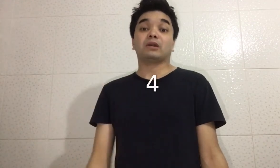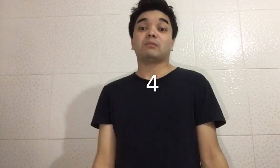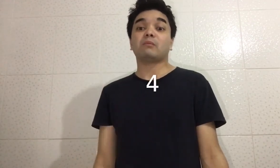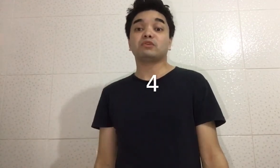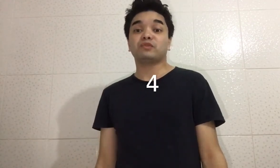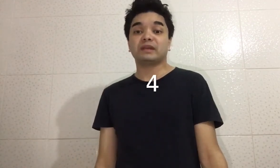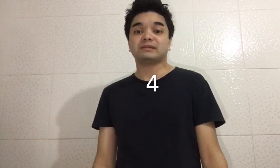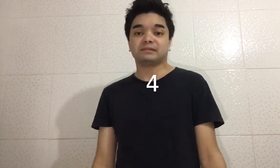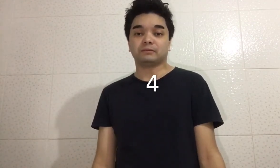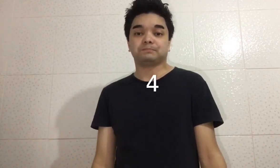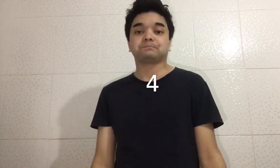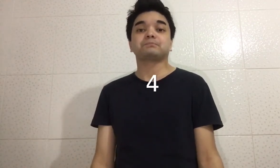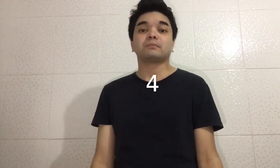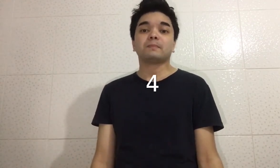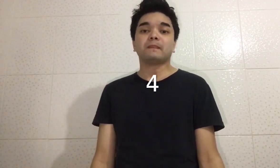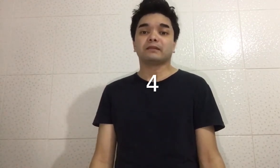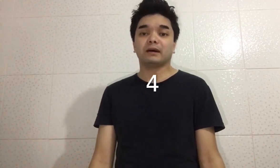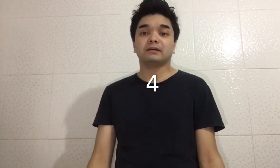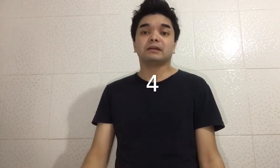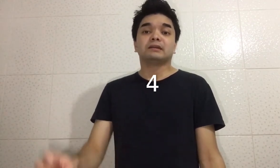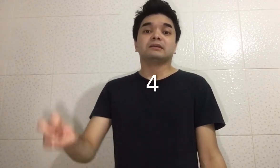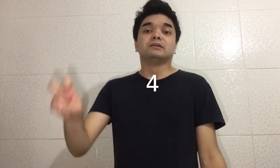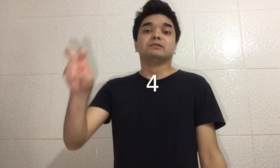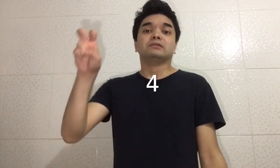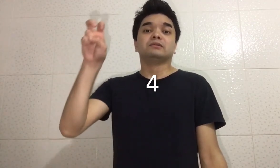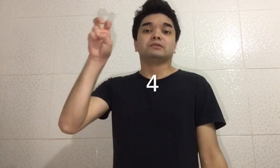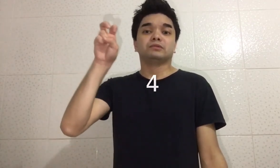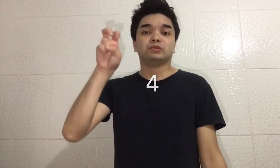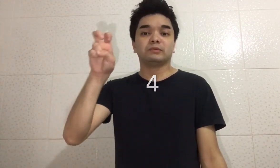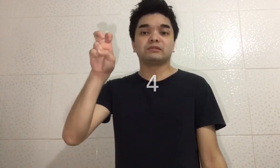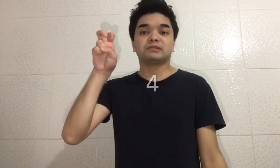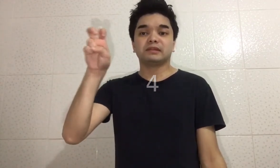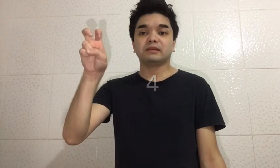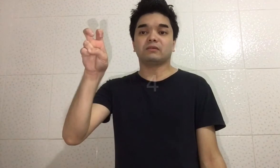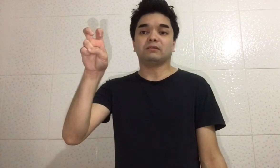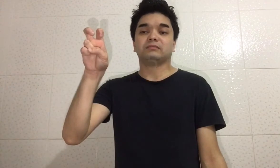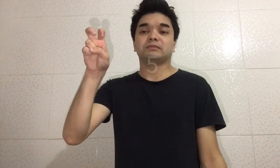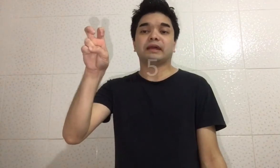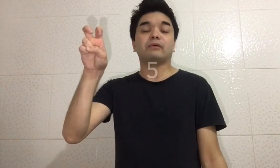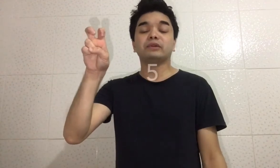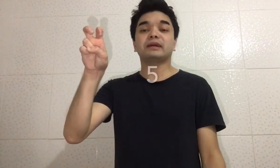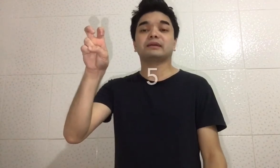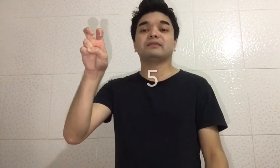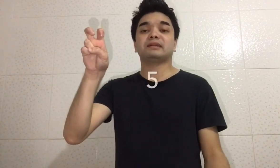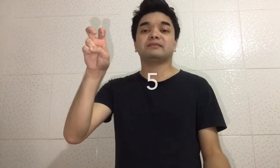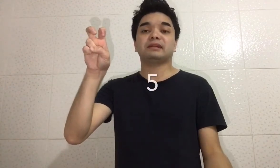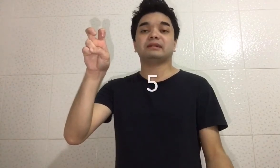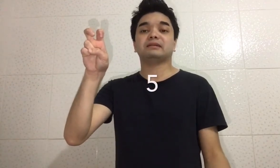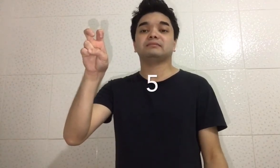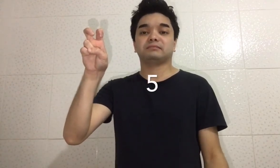agora é uma modificação, tá? Número 5, é o único que dá uma virada,